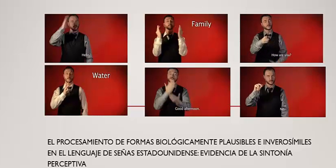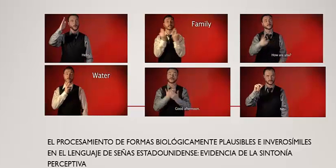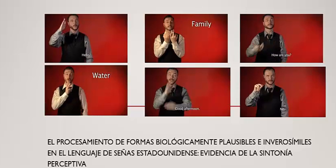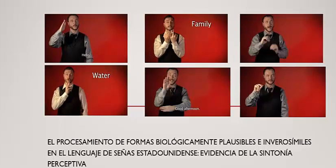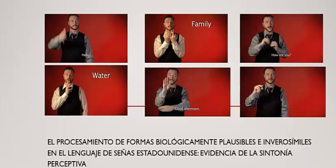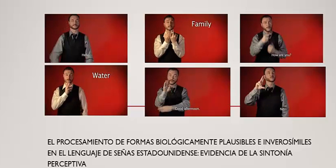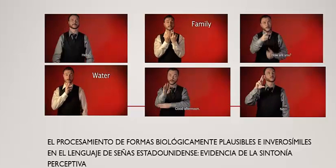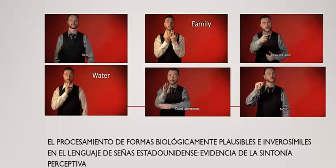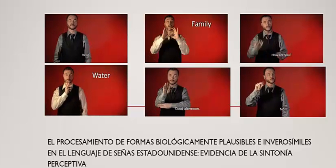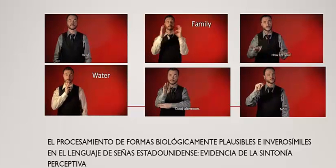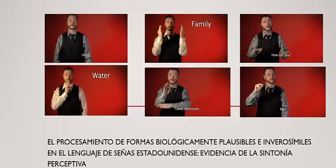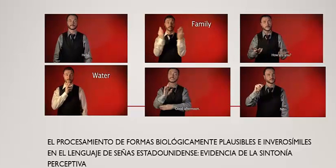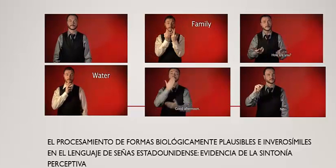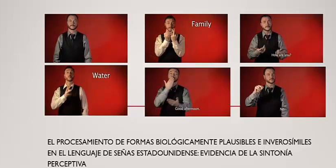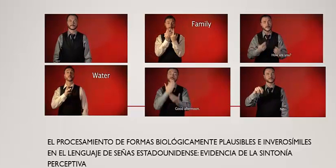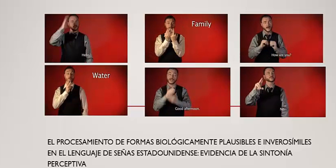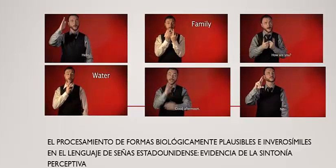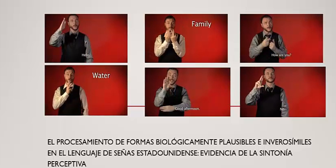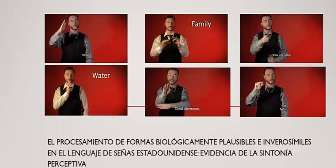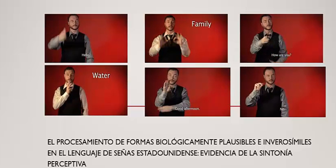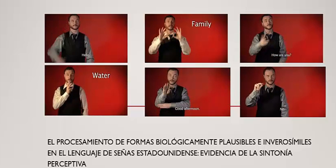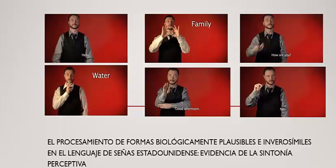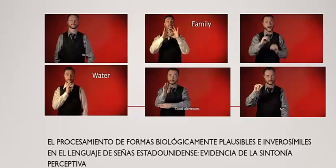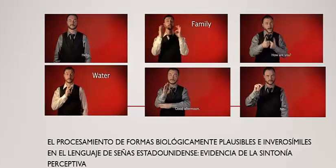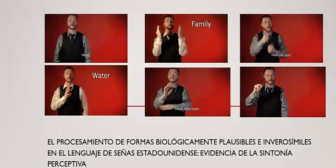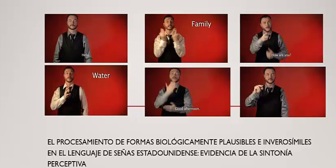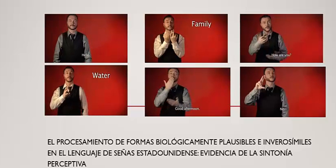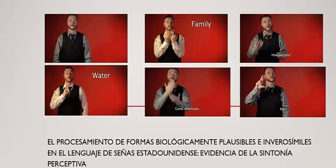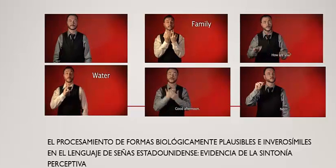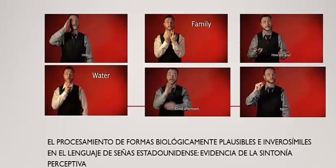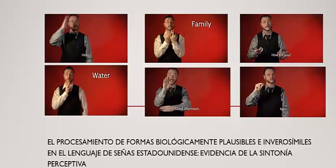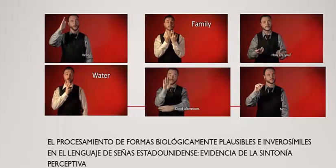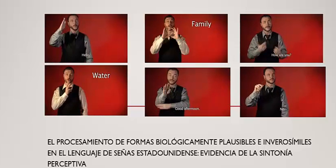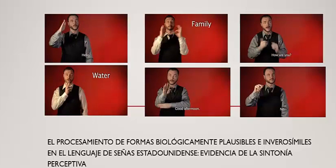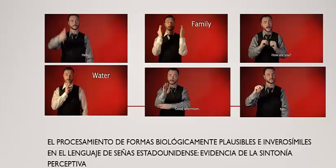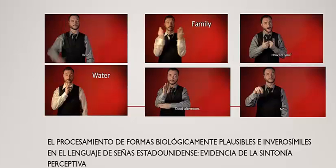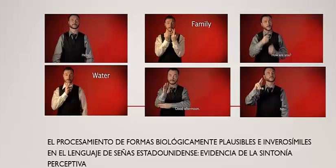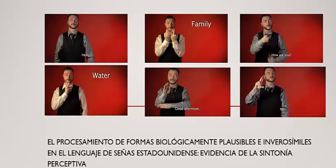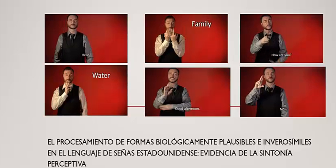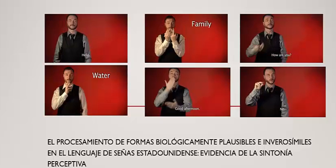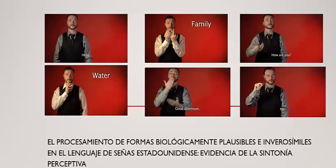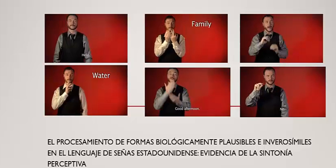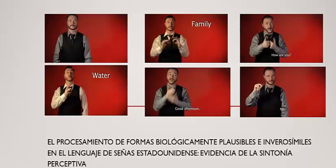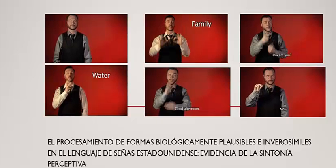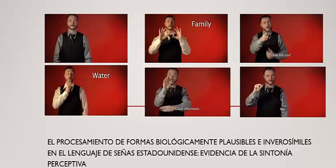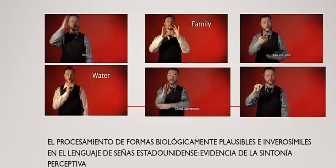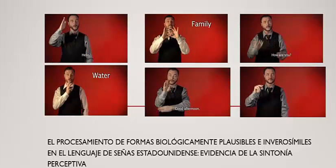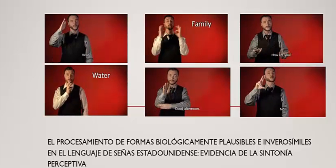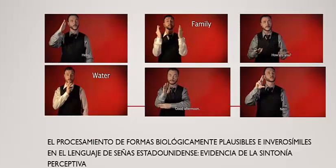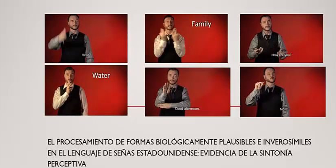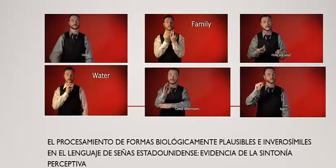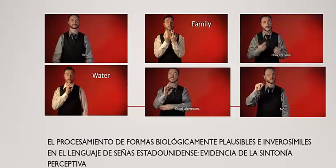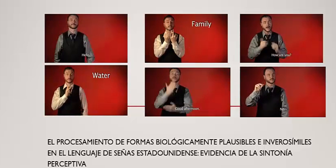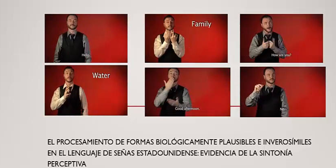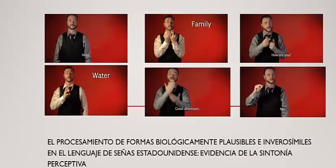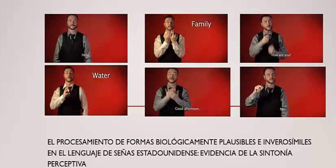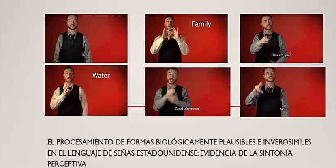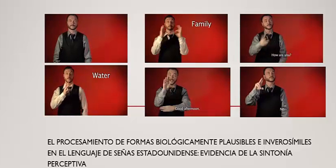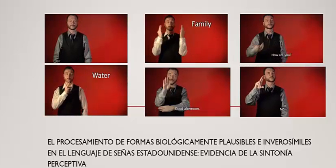El procesamiento de formas biológicamente plausibles e inverosímiles en el lenguaje de señas